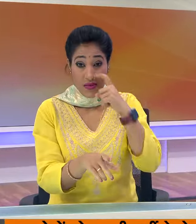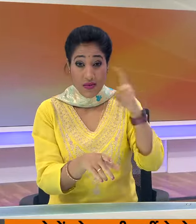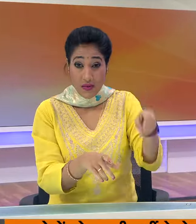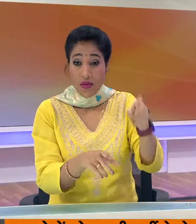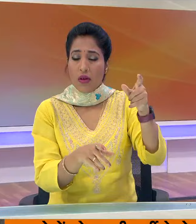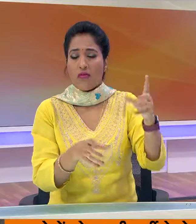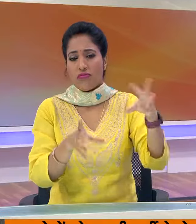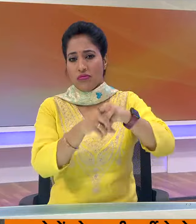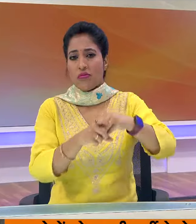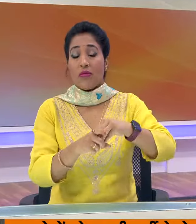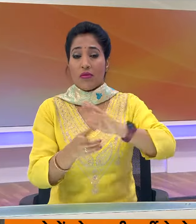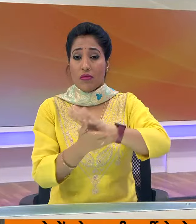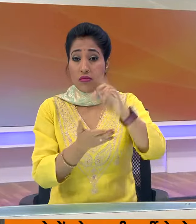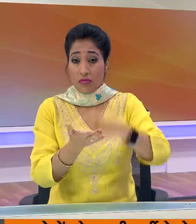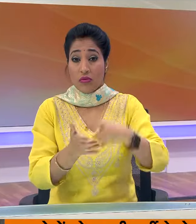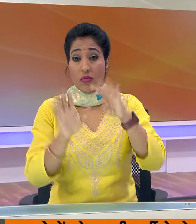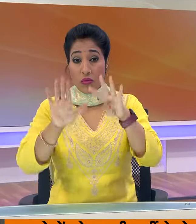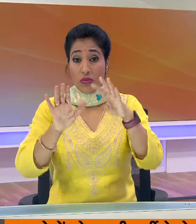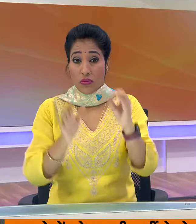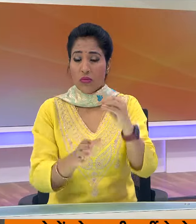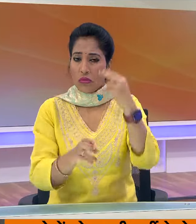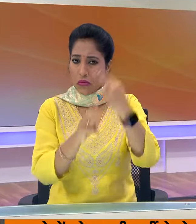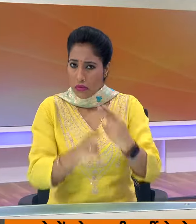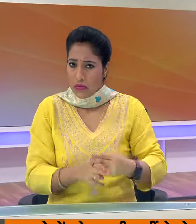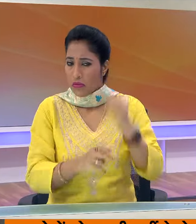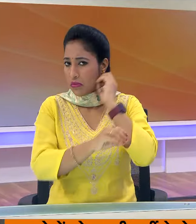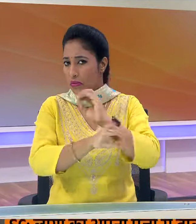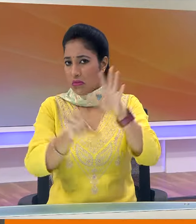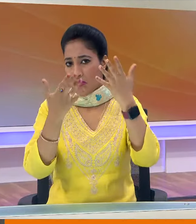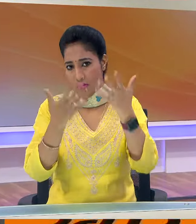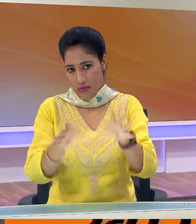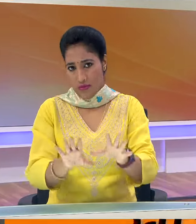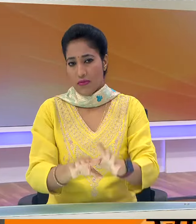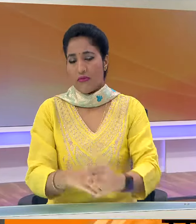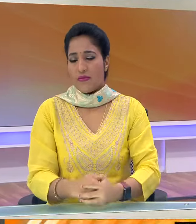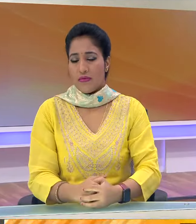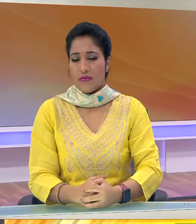सभी 90 सीटों से उम्मीदवारों के नामों की घोषणा कर दी है।